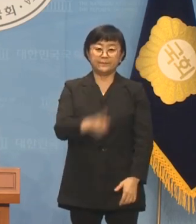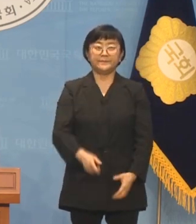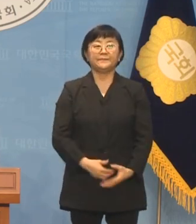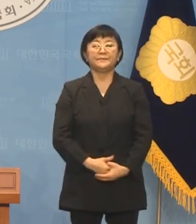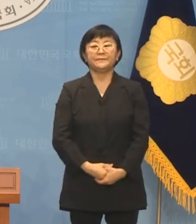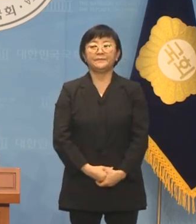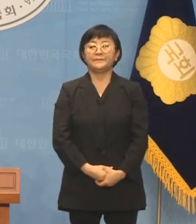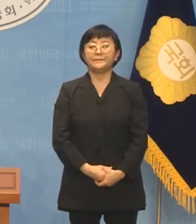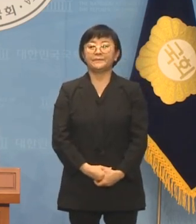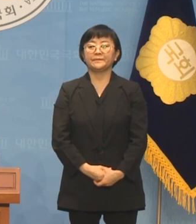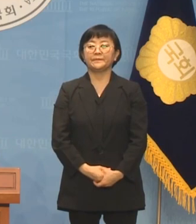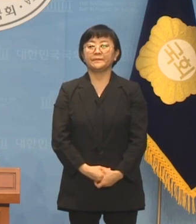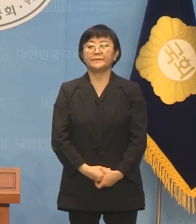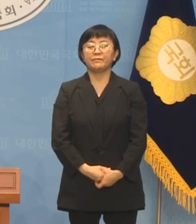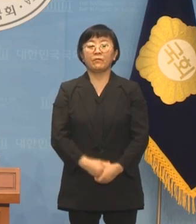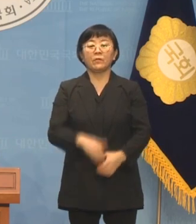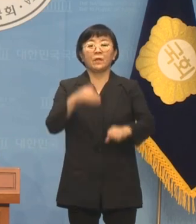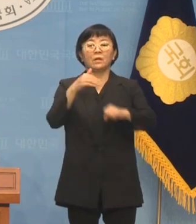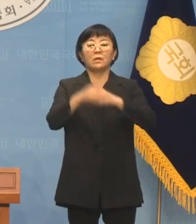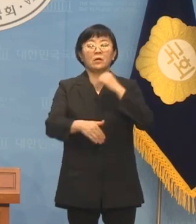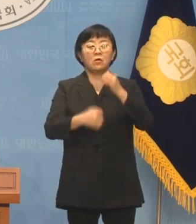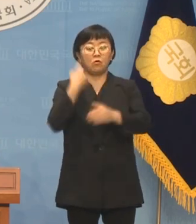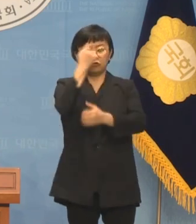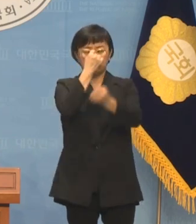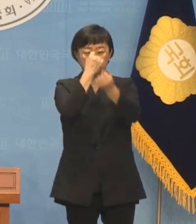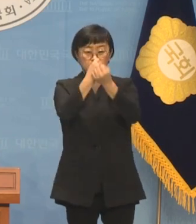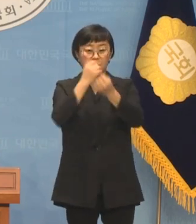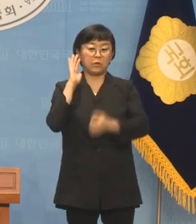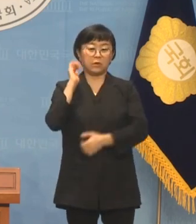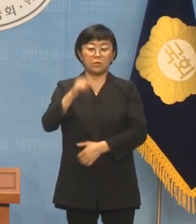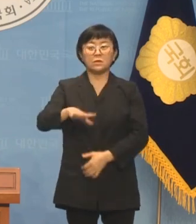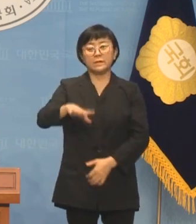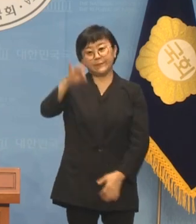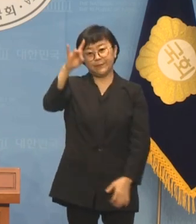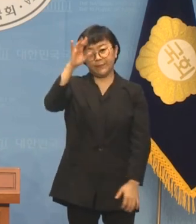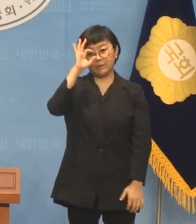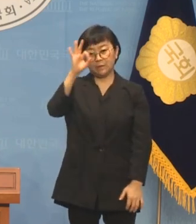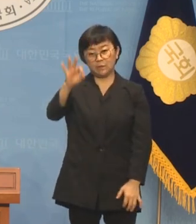없습니다. 이렇게 얼굴 두꺼운 대통령은 처음입니다.